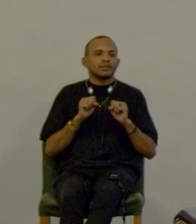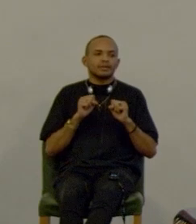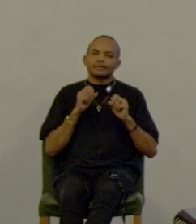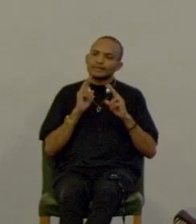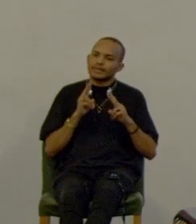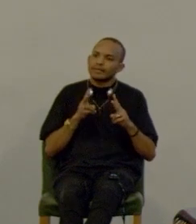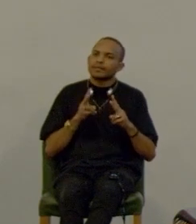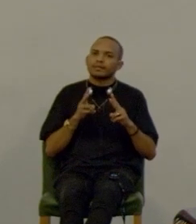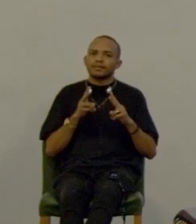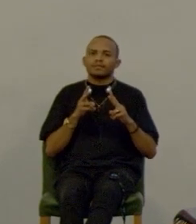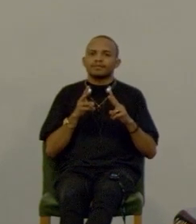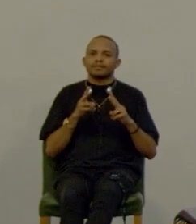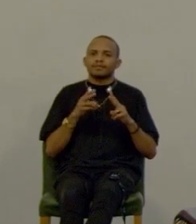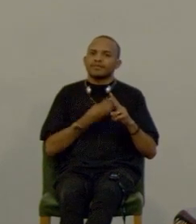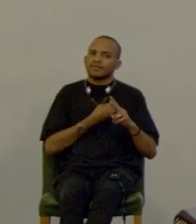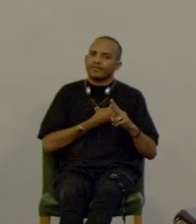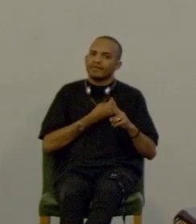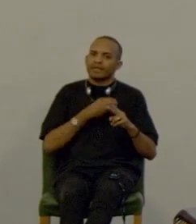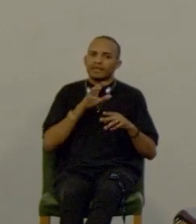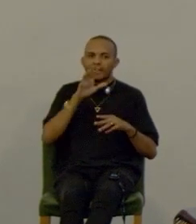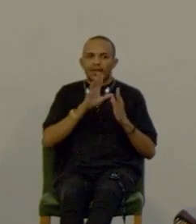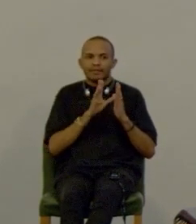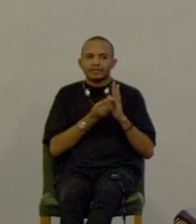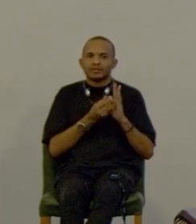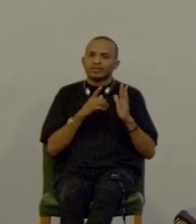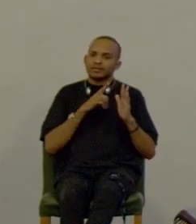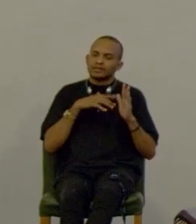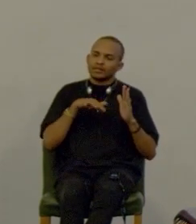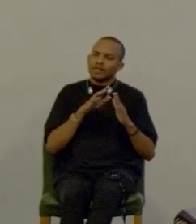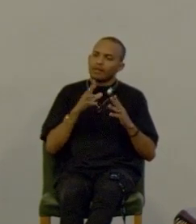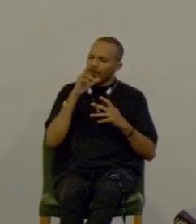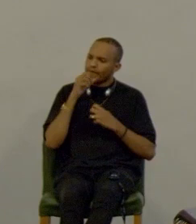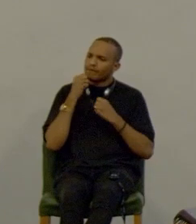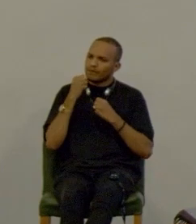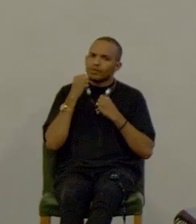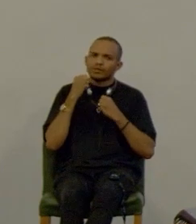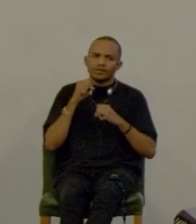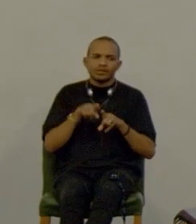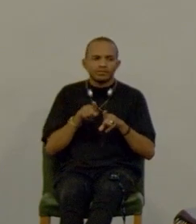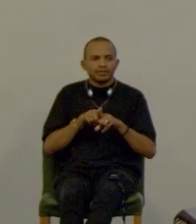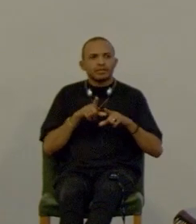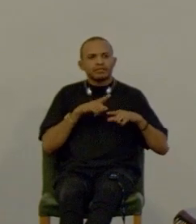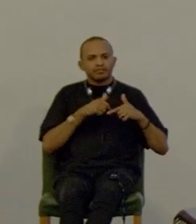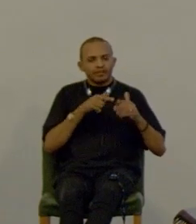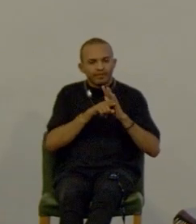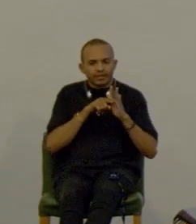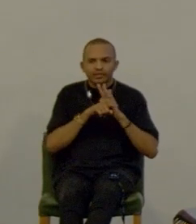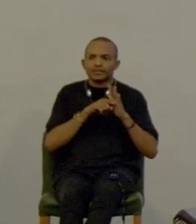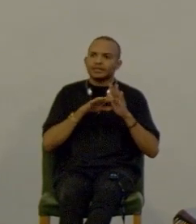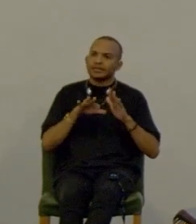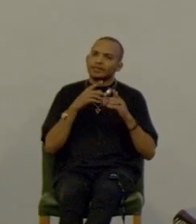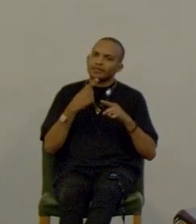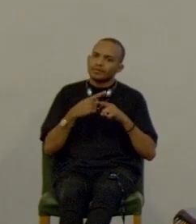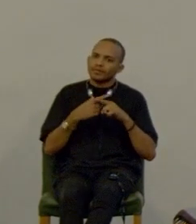tempo inteiro, né? Apesar de não viver na Amazônia, traz uma riqueza, acho que traz uma força para a investigação que eu faço, porque de